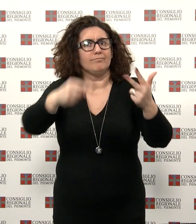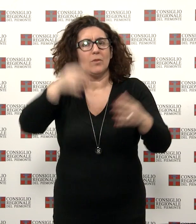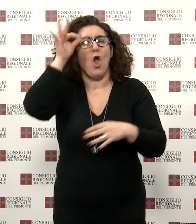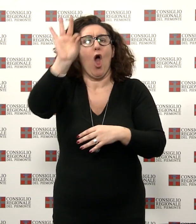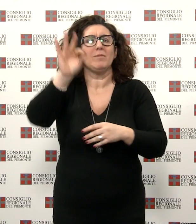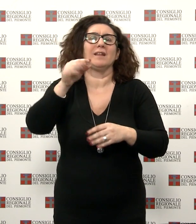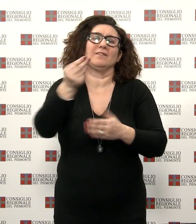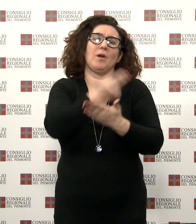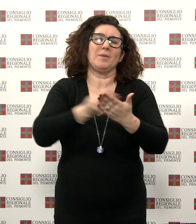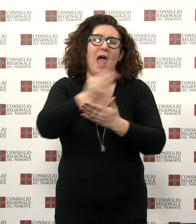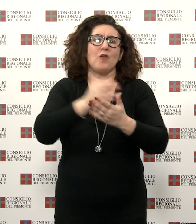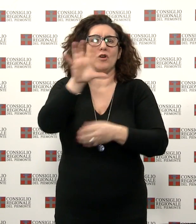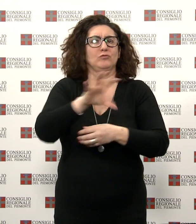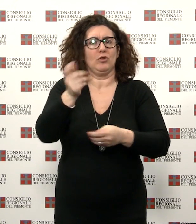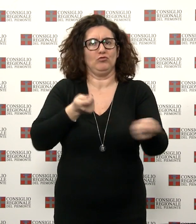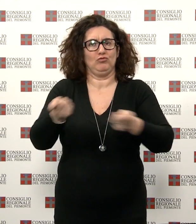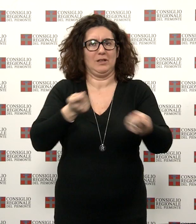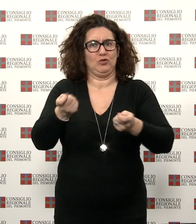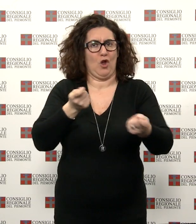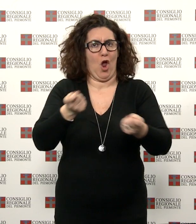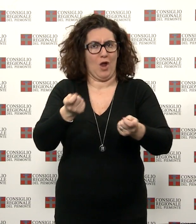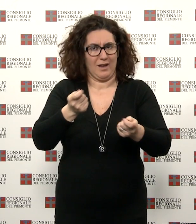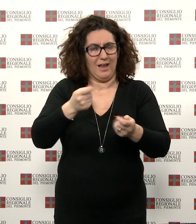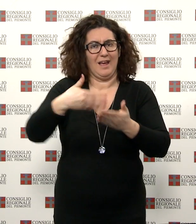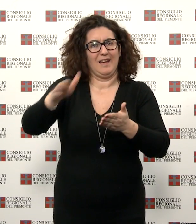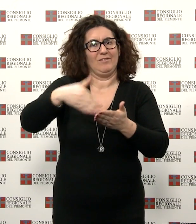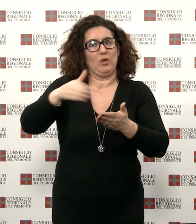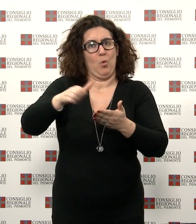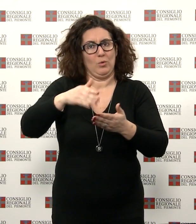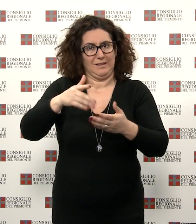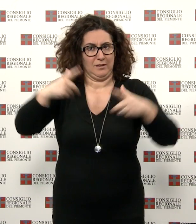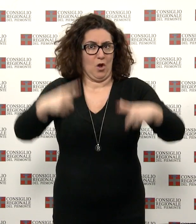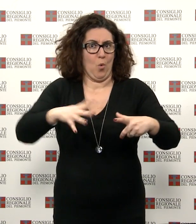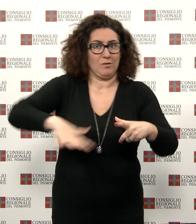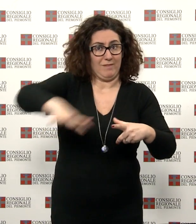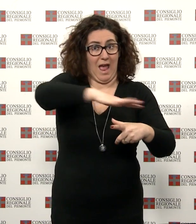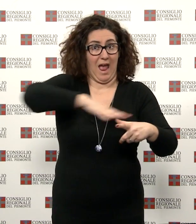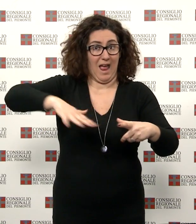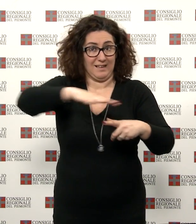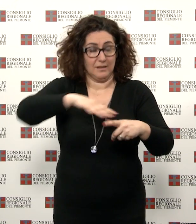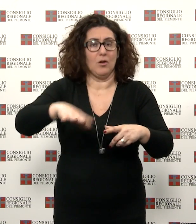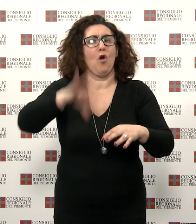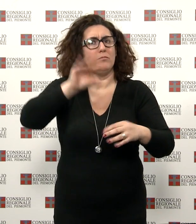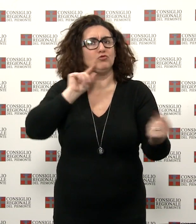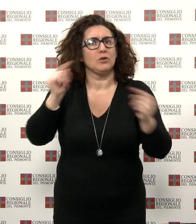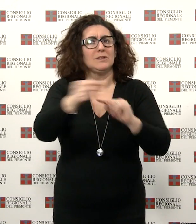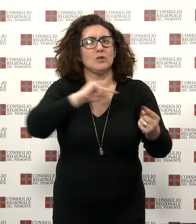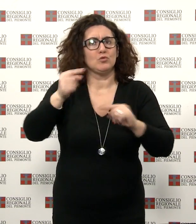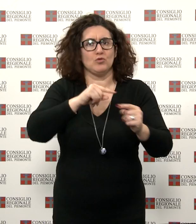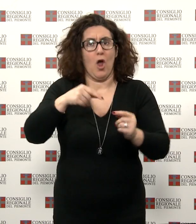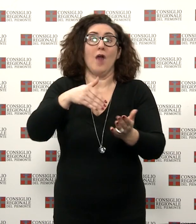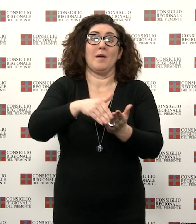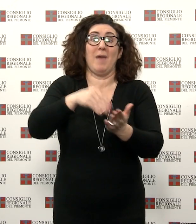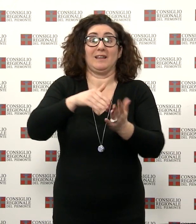di gestione dei rifiuti urbani e dei fanghi di depurazione 2012-2020, la cui discussione è cominciata in Consiglio regionale martedì